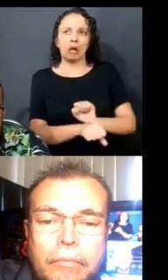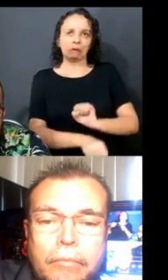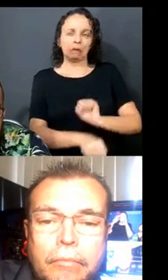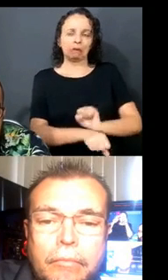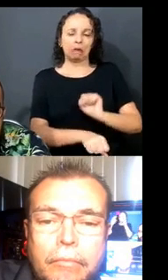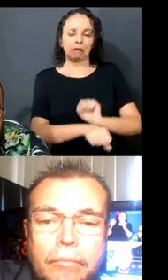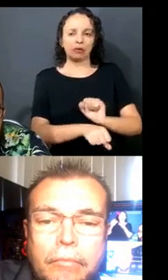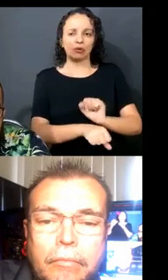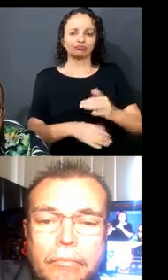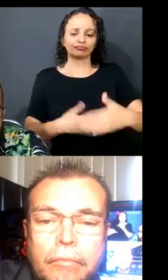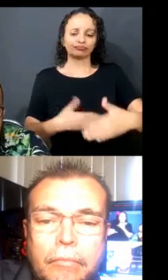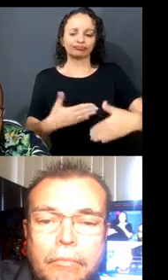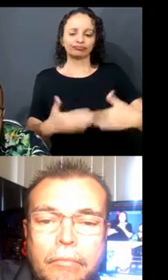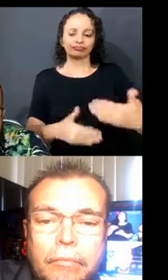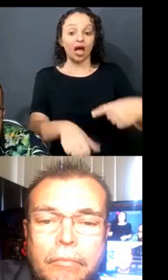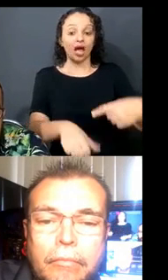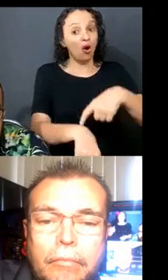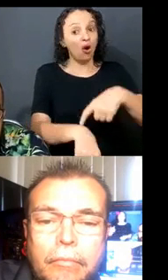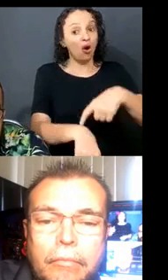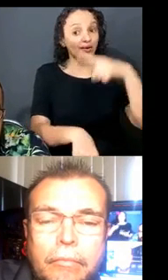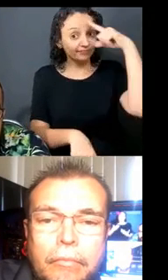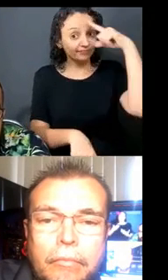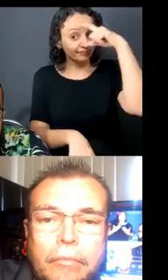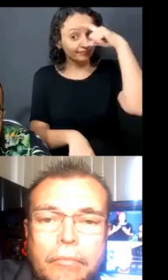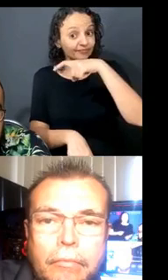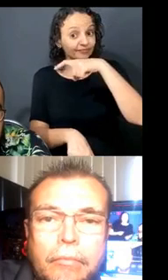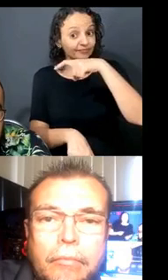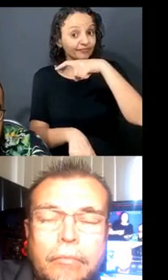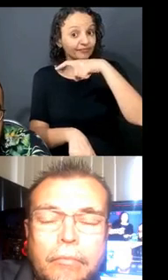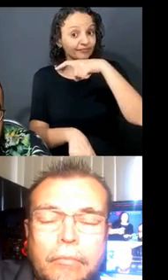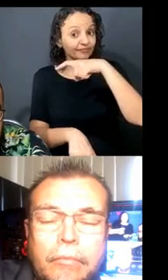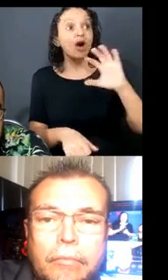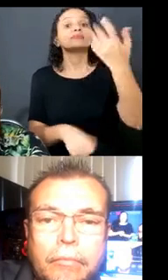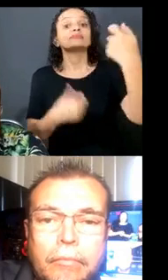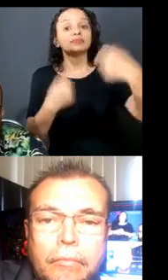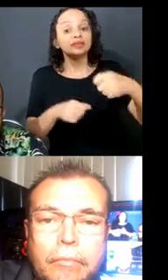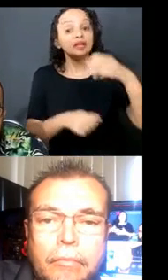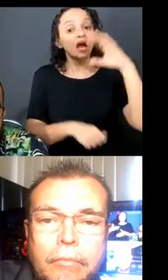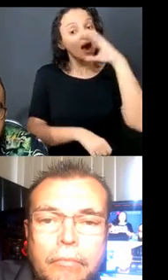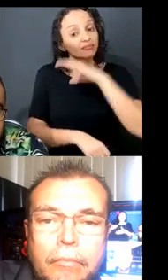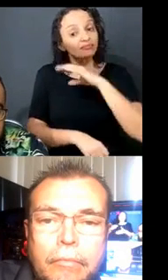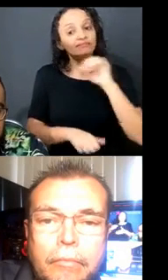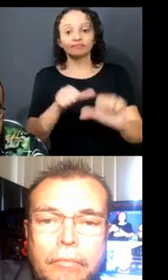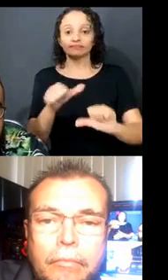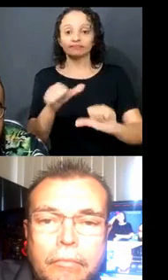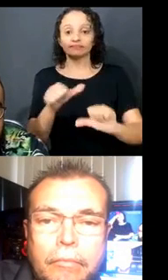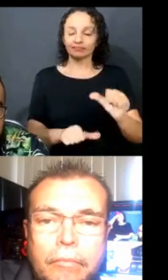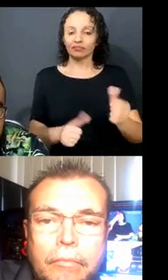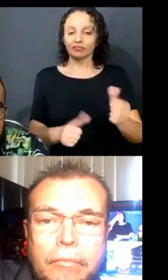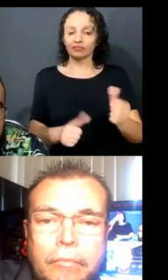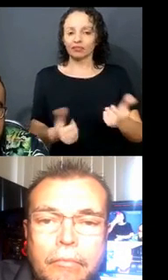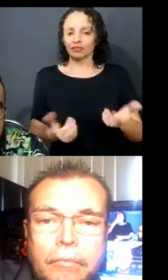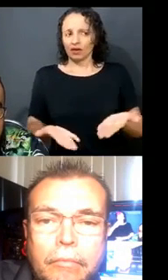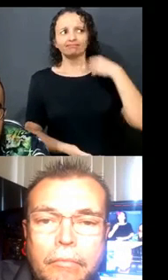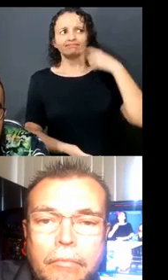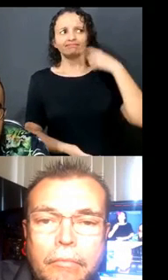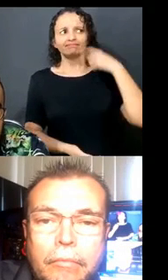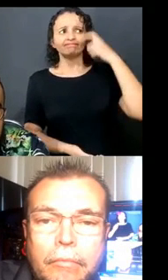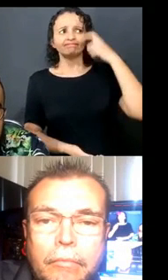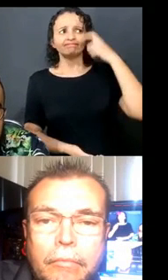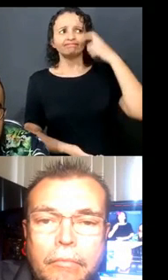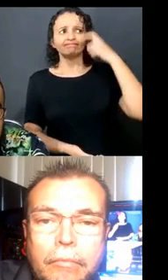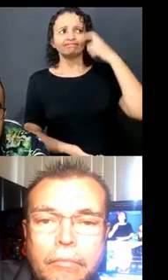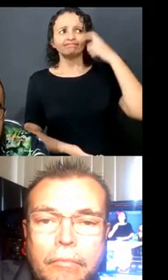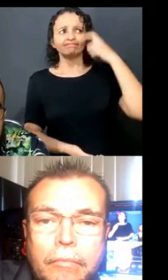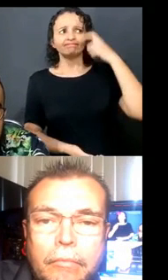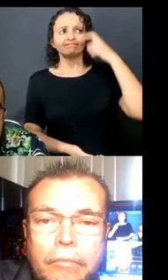complicado e mais complexo ela chegue, ela venha até nós. E assim, eu fico a pensar às vezes que se a